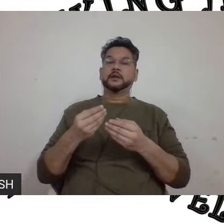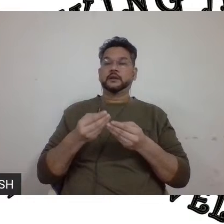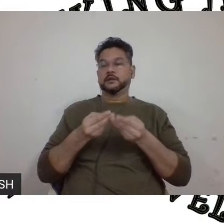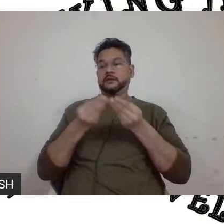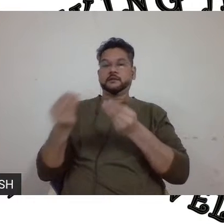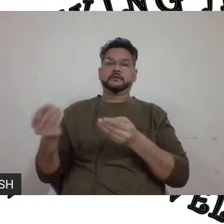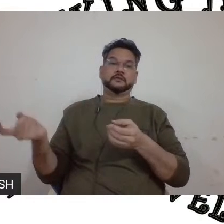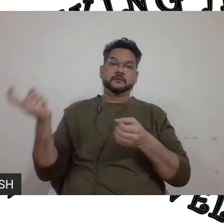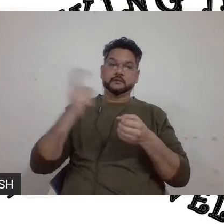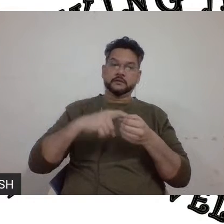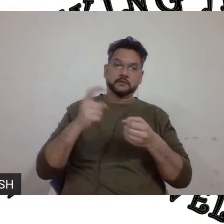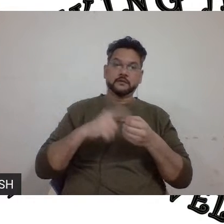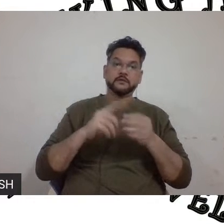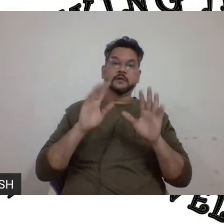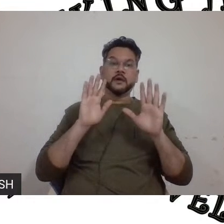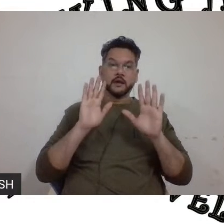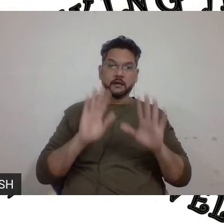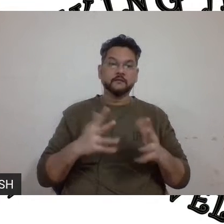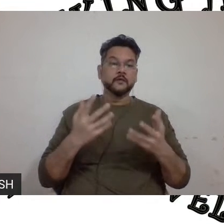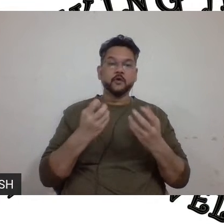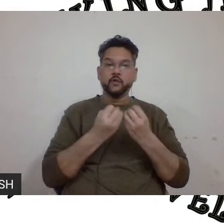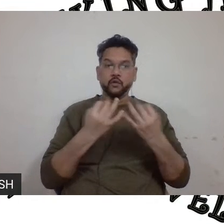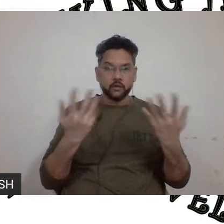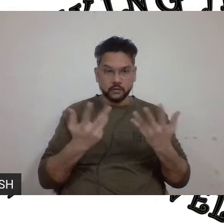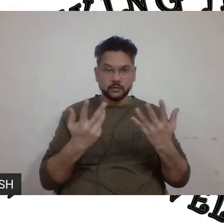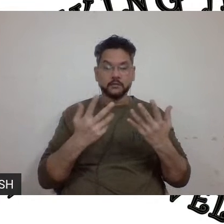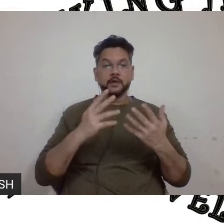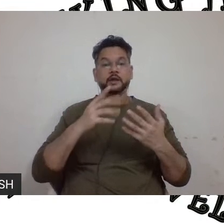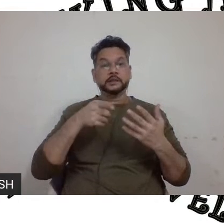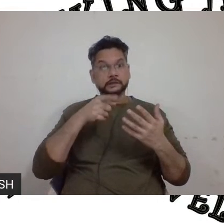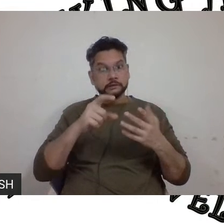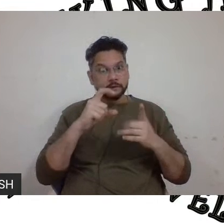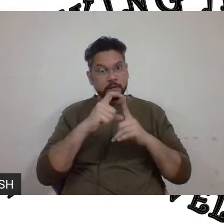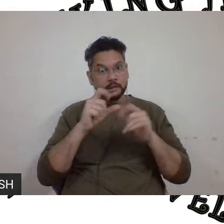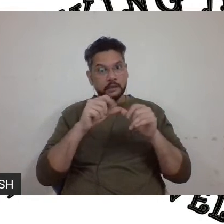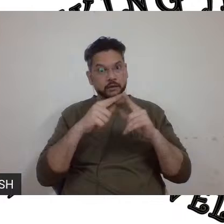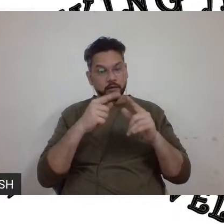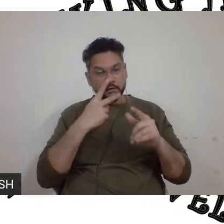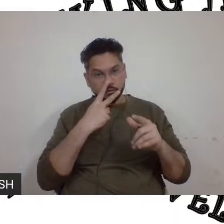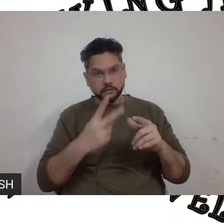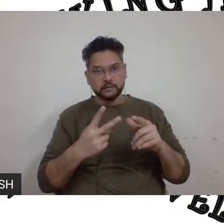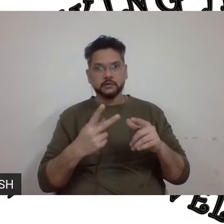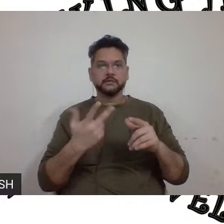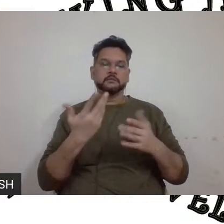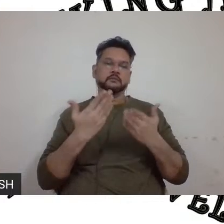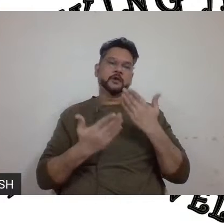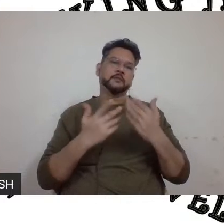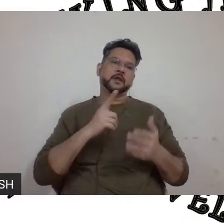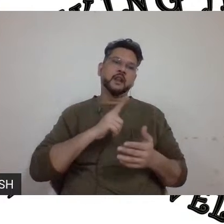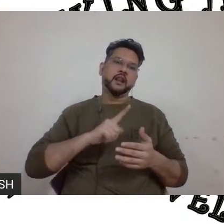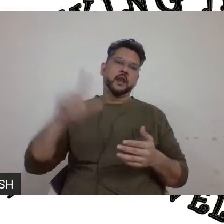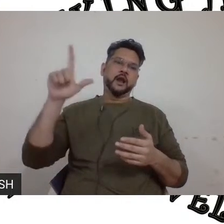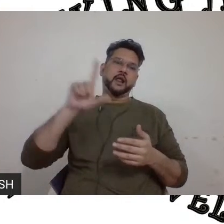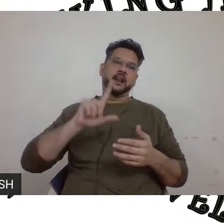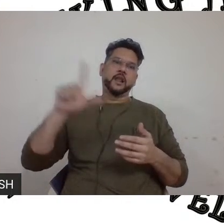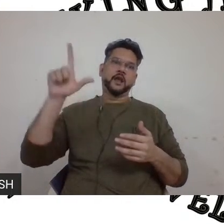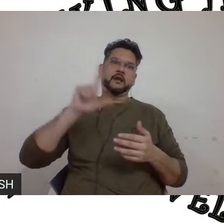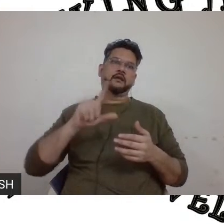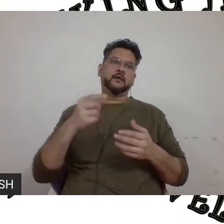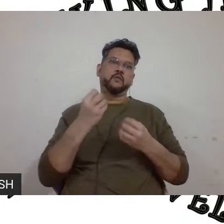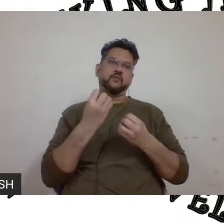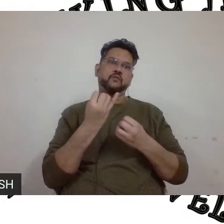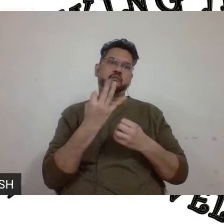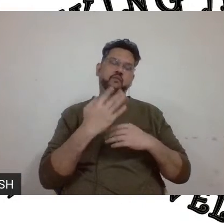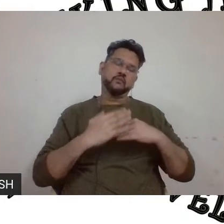आप डाटा निकालेंगे तो वो लाखों में आएगा। शायद जितने डिसेबल्ड इस वक्त हिंदुस्तान में मौजूद हों